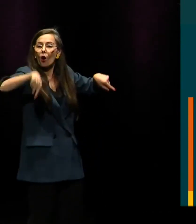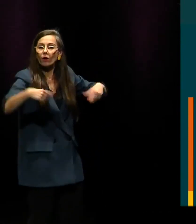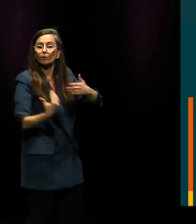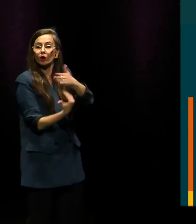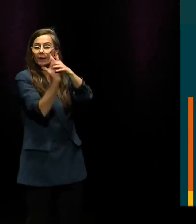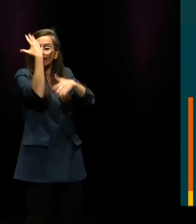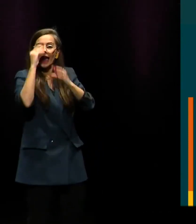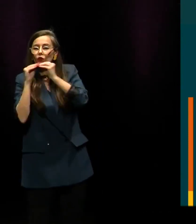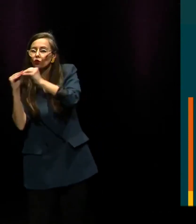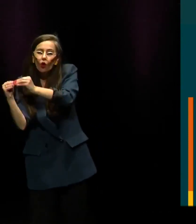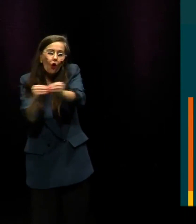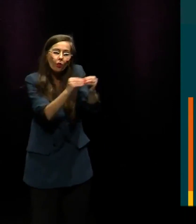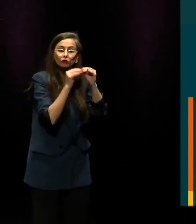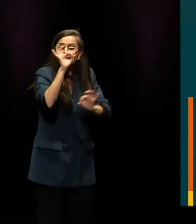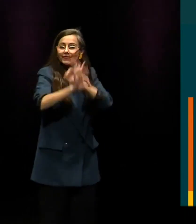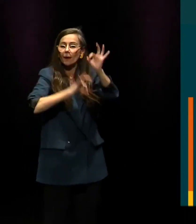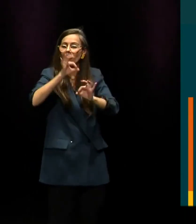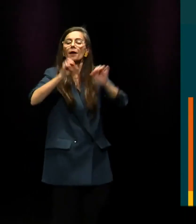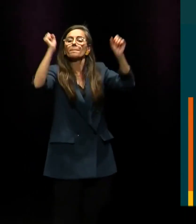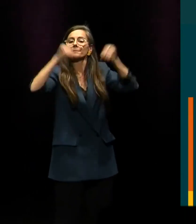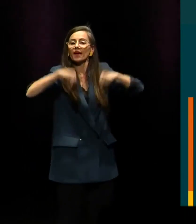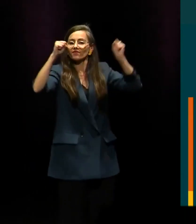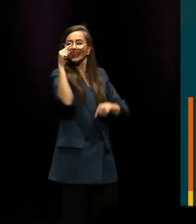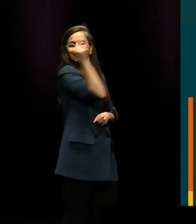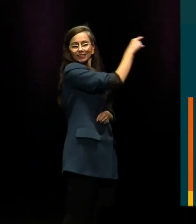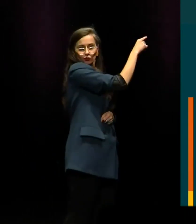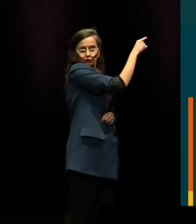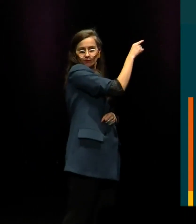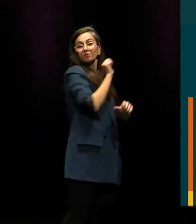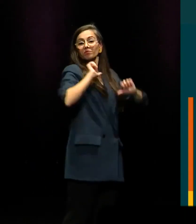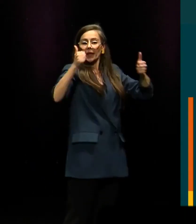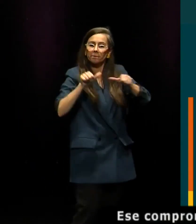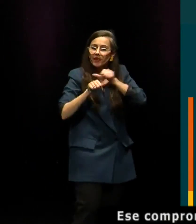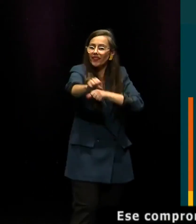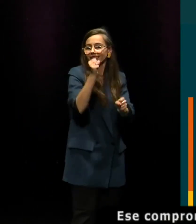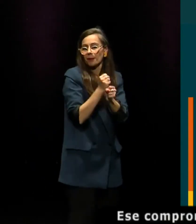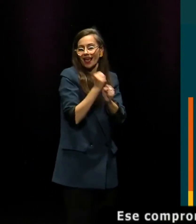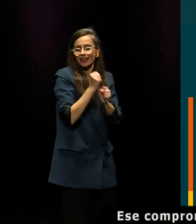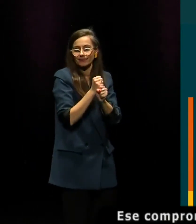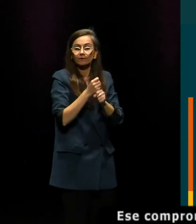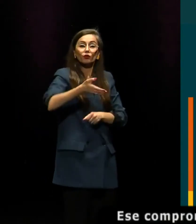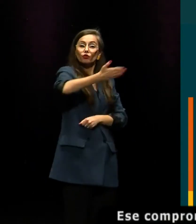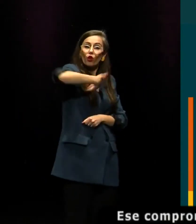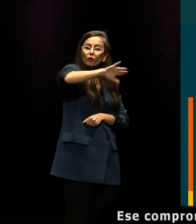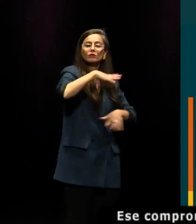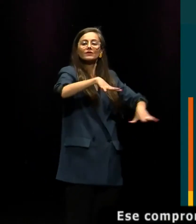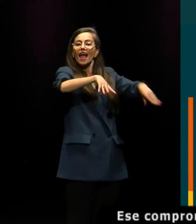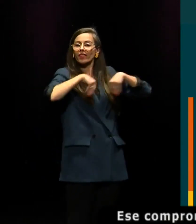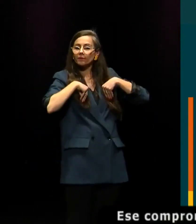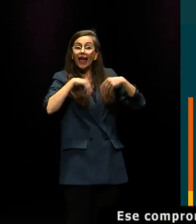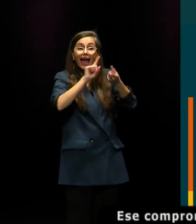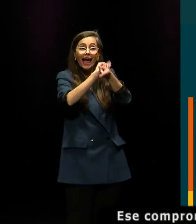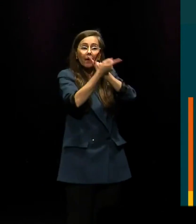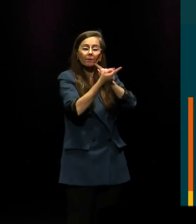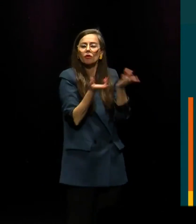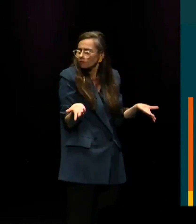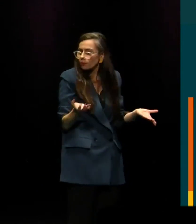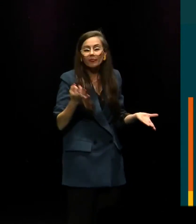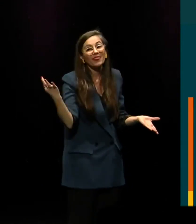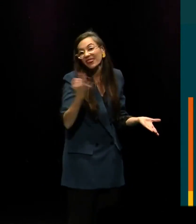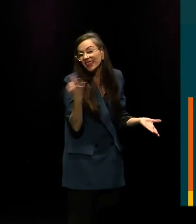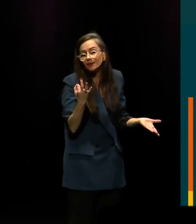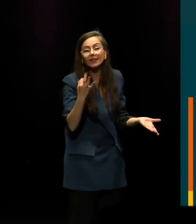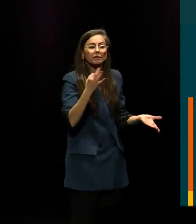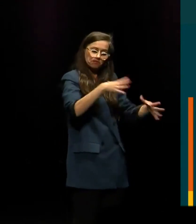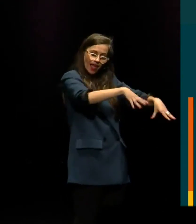es lo que vais a ver en el vídeo, que es en lo que todos y todas hemos estado de acuerdo esta mañana